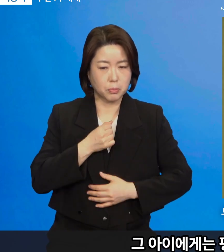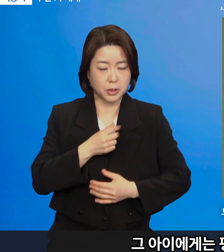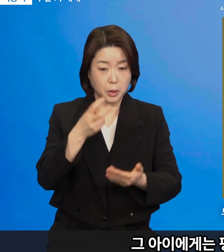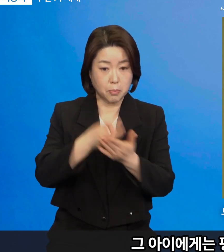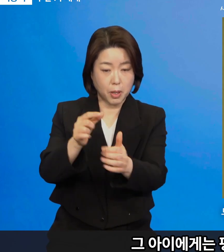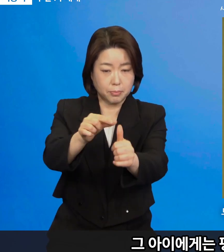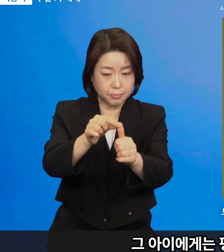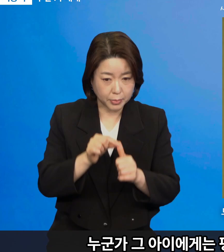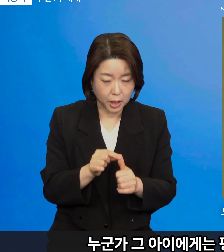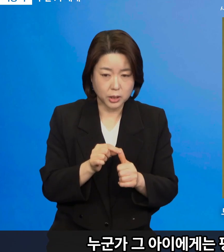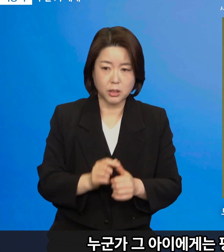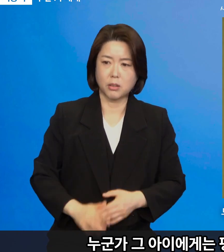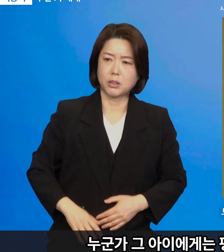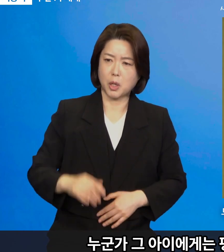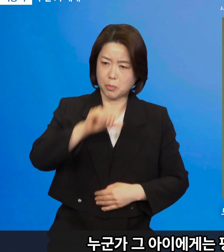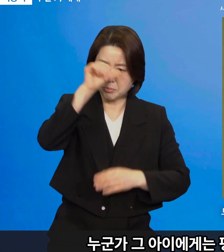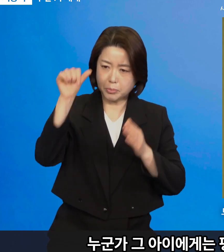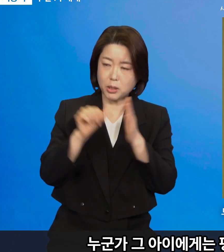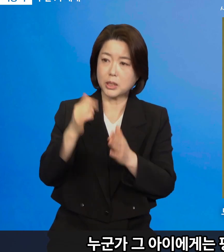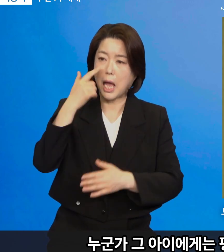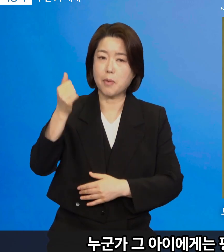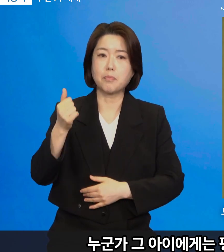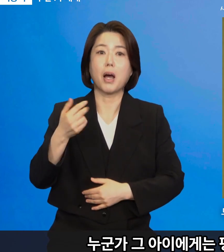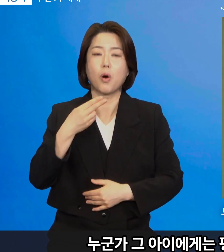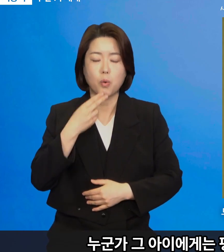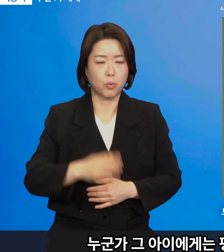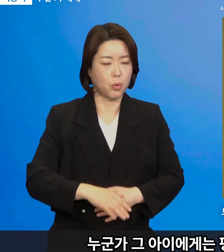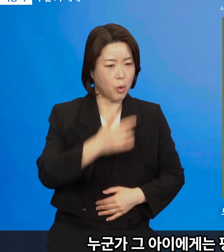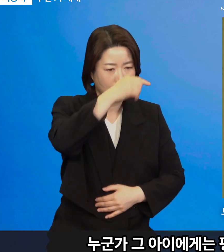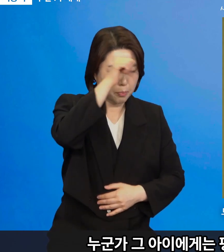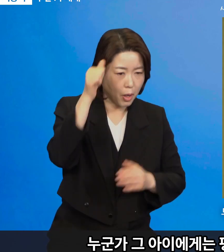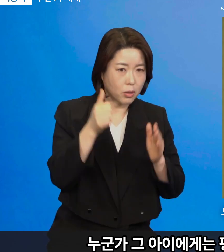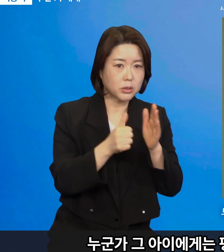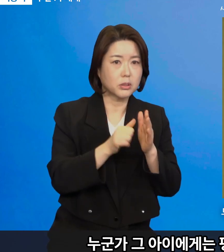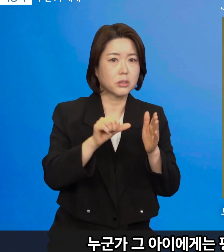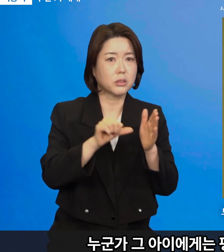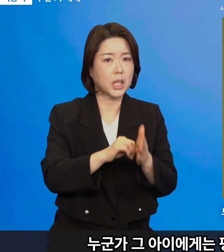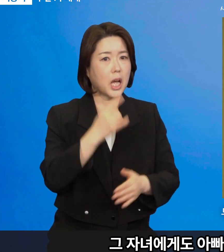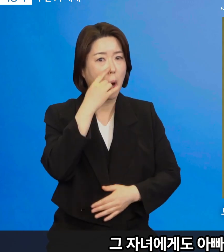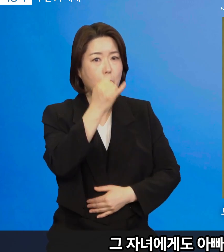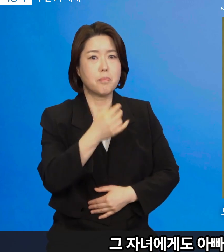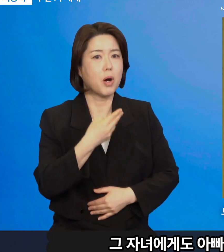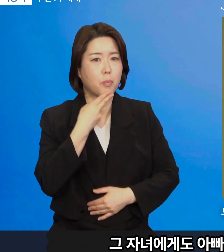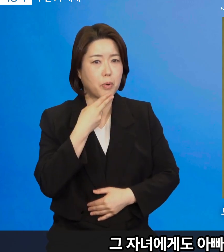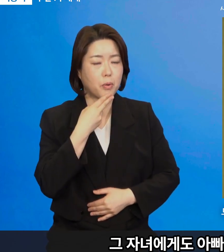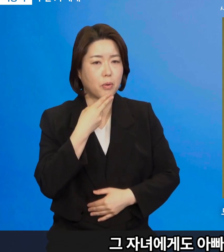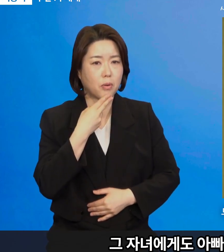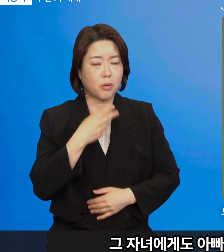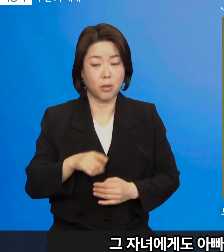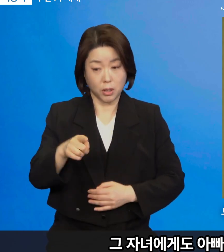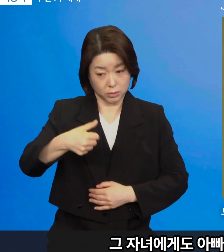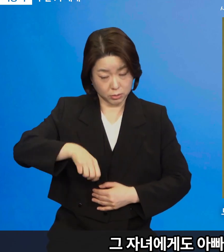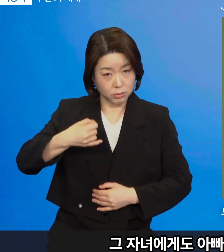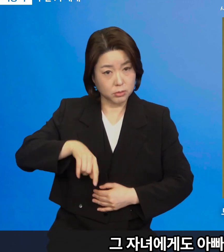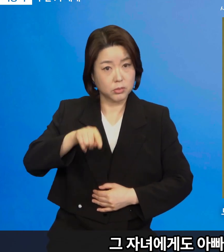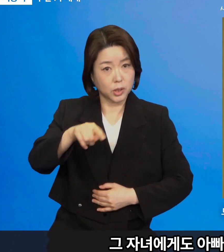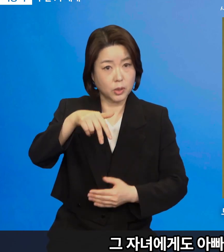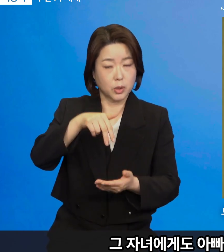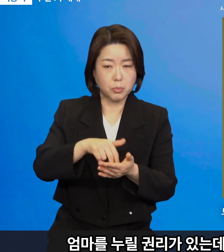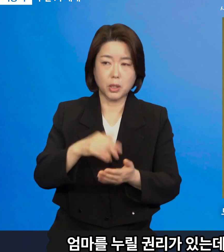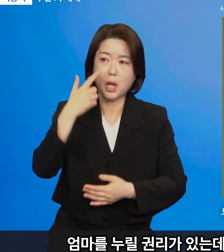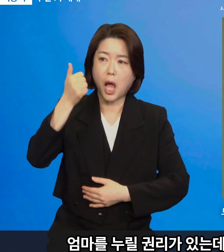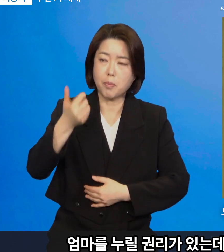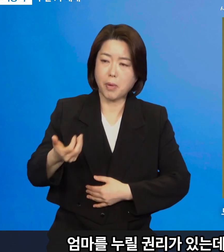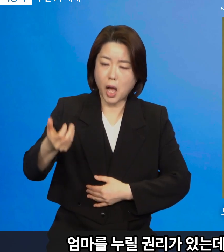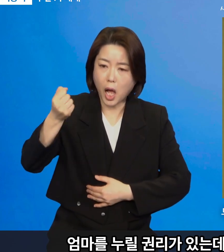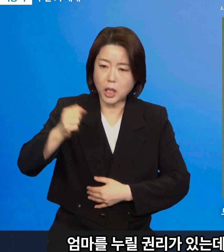평생 아빠란 없고 누군가의 그 아이에게는 평생 엄마가 없는 겁니다. 그 자녀에게도 아빠를 누릴 권리가